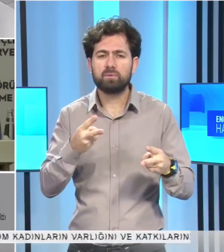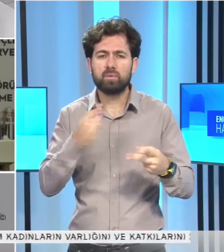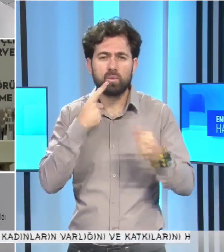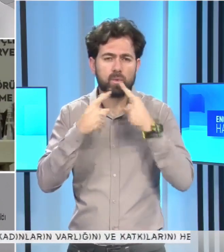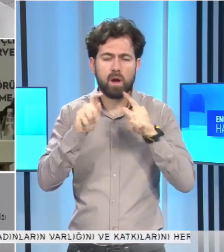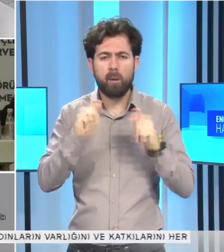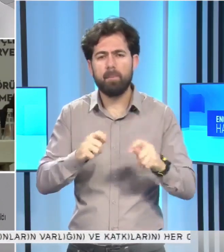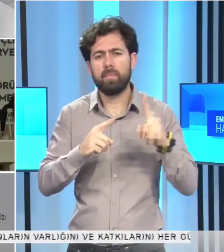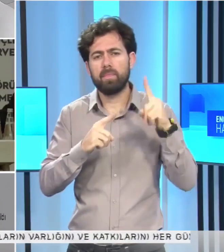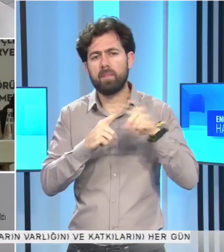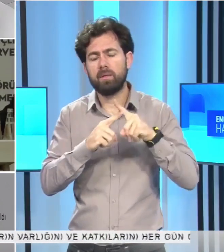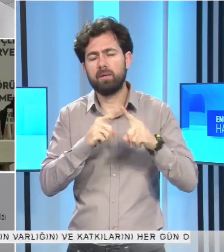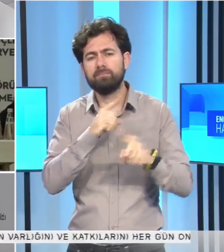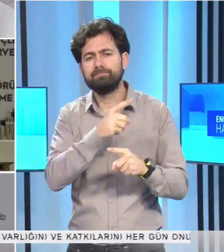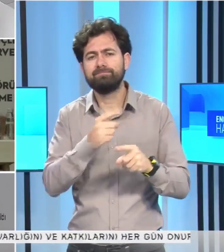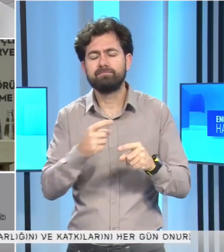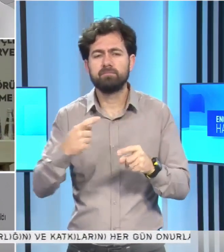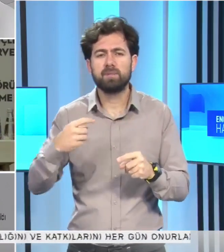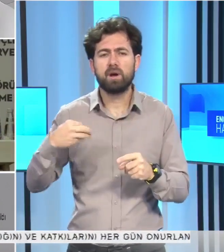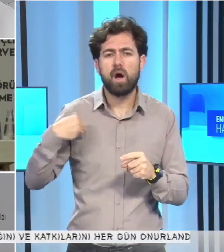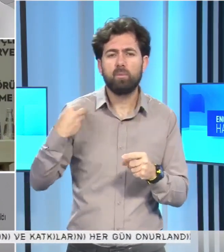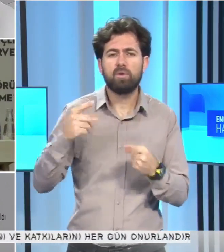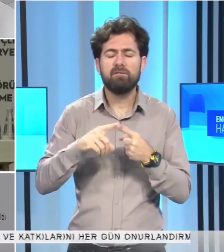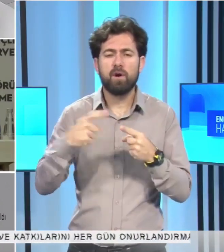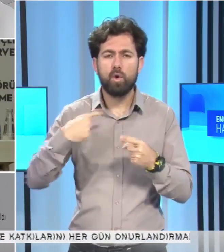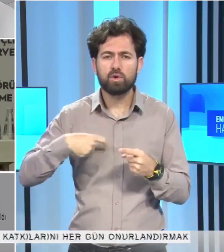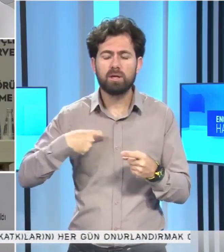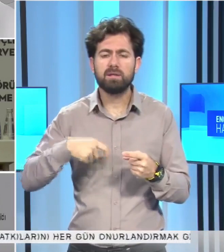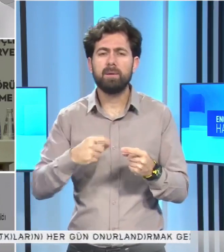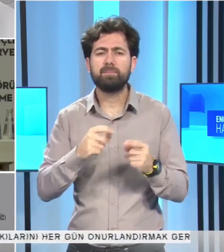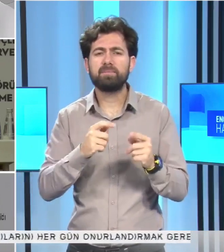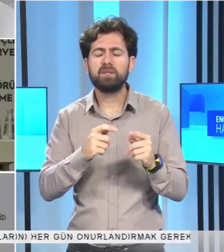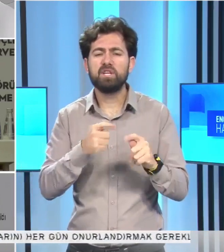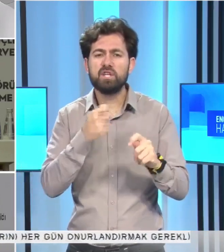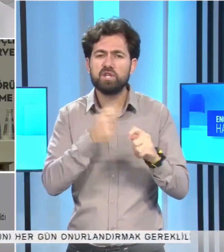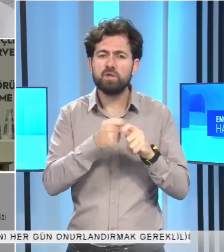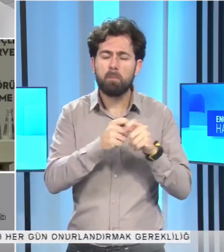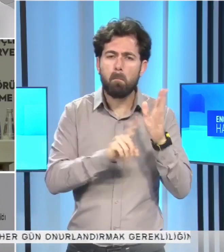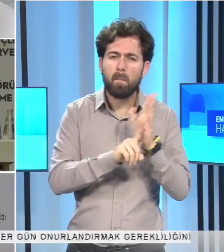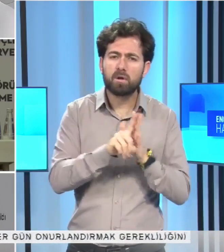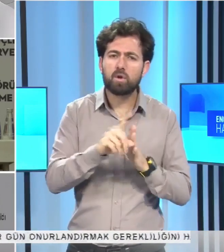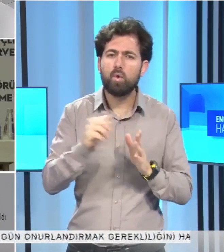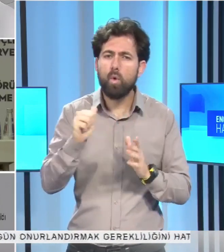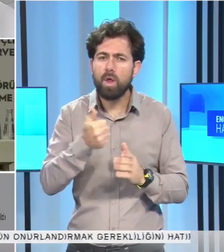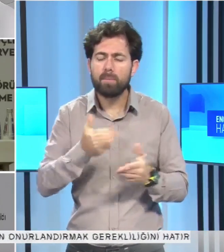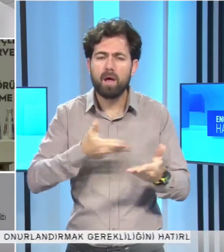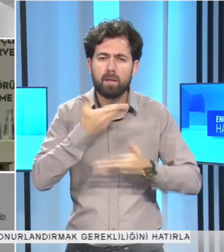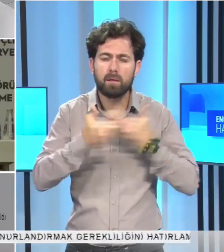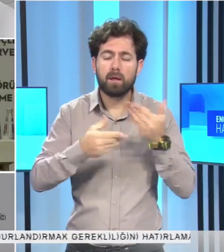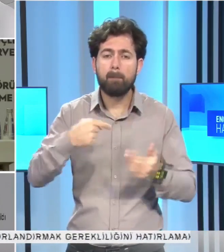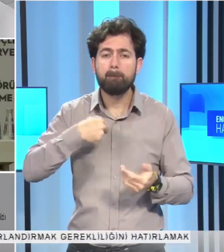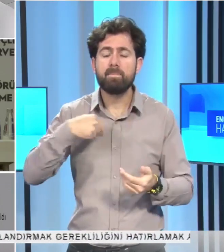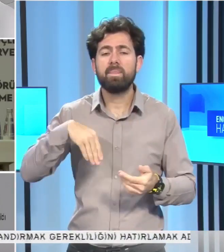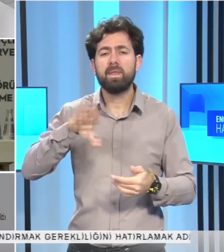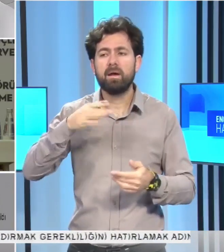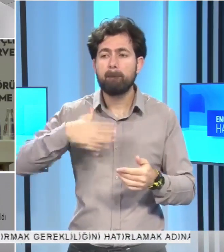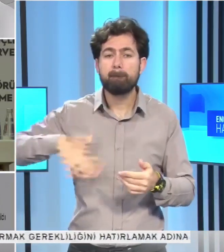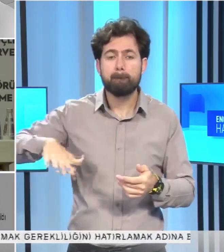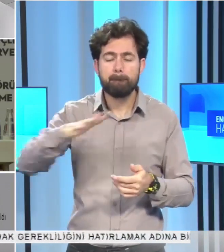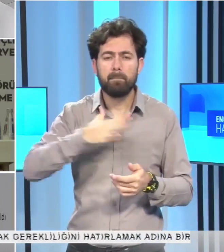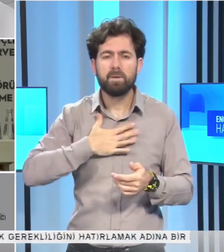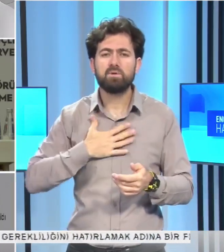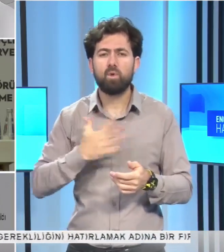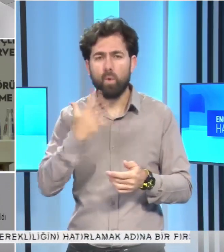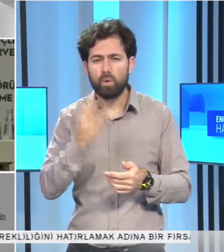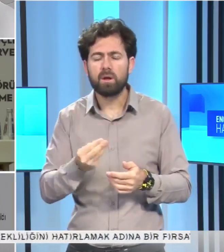Tatar, kamuda ve özelde liyakatın önemine vurgu yaparak ben değil biz olarak hareket